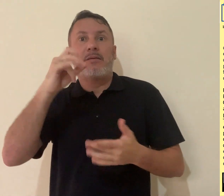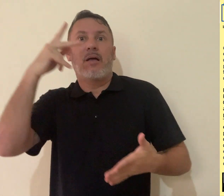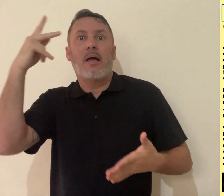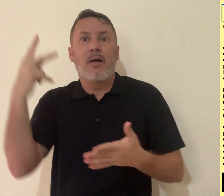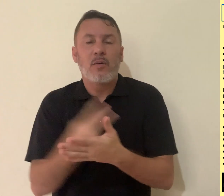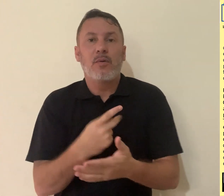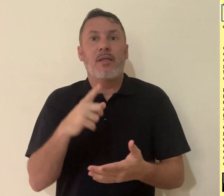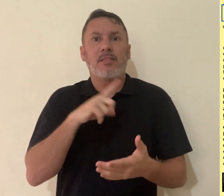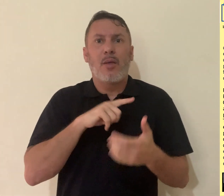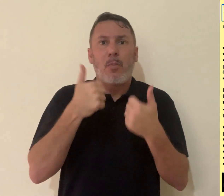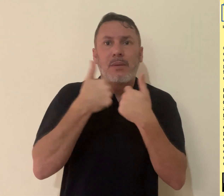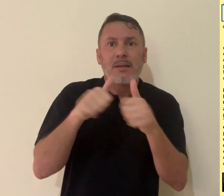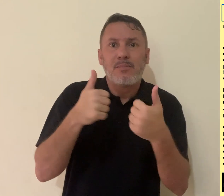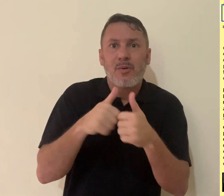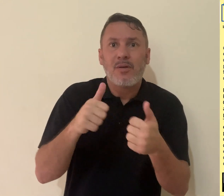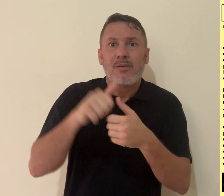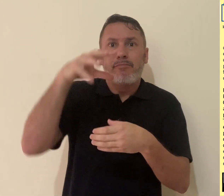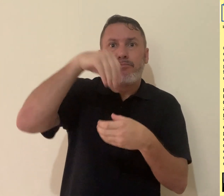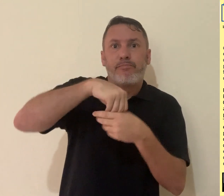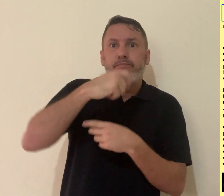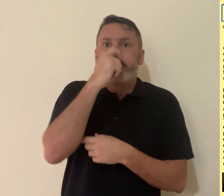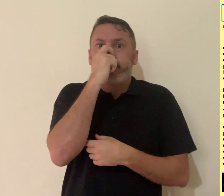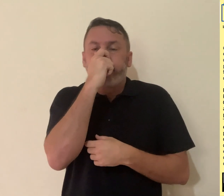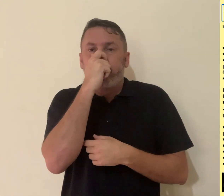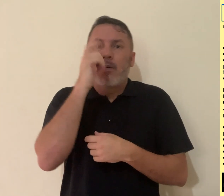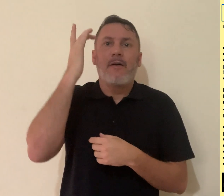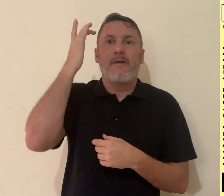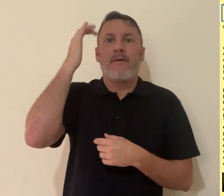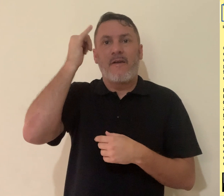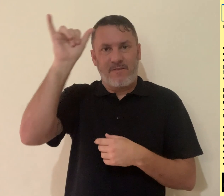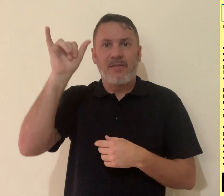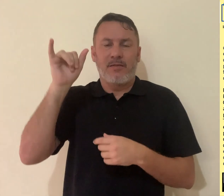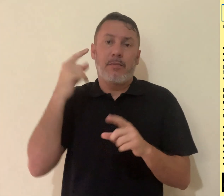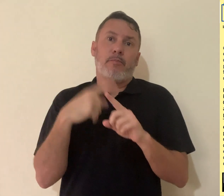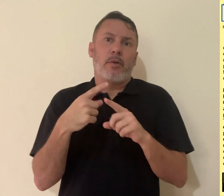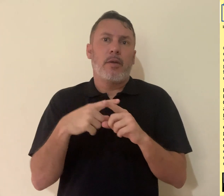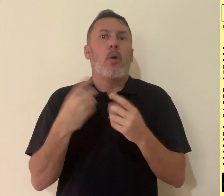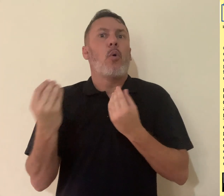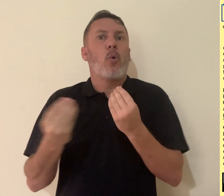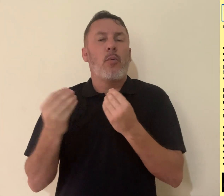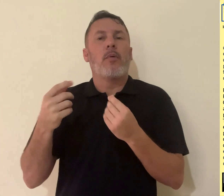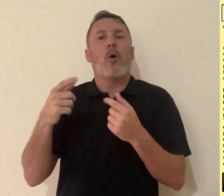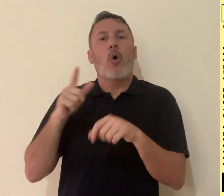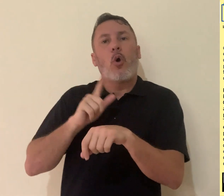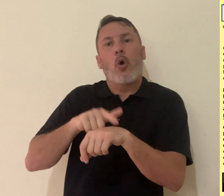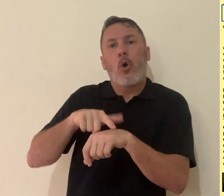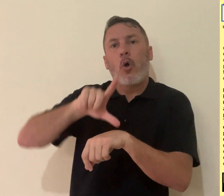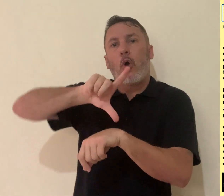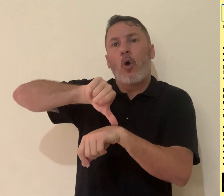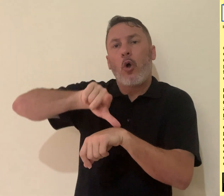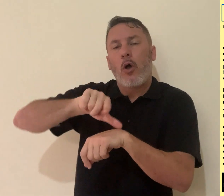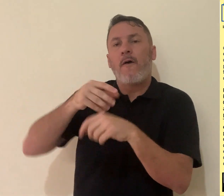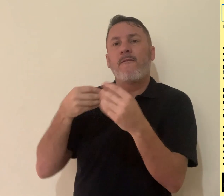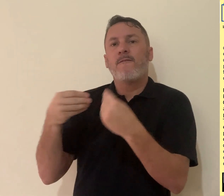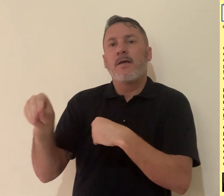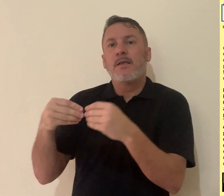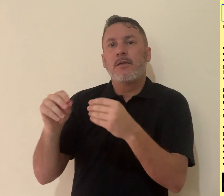exposição aglomerações em hipótese de utilização de transporte coletivo de passageiros adotando-se